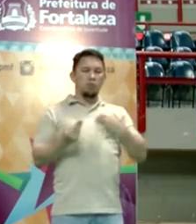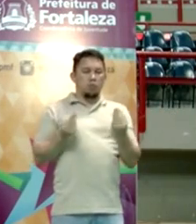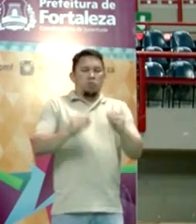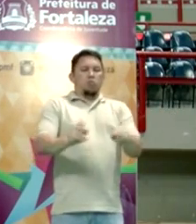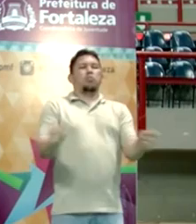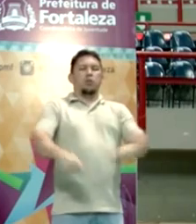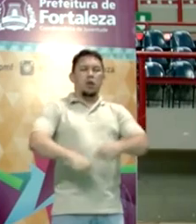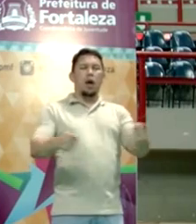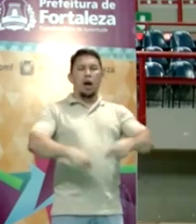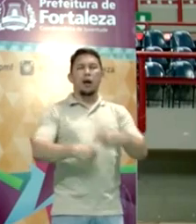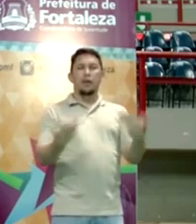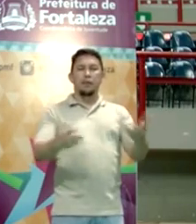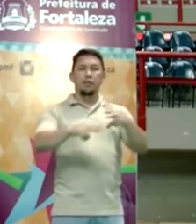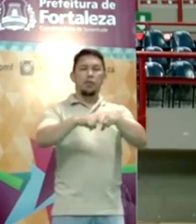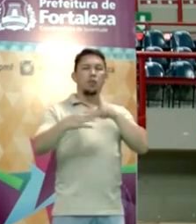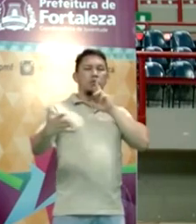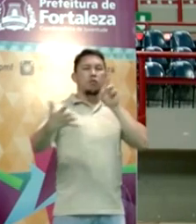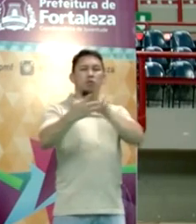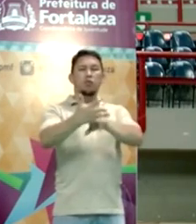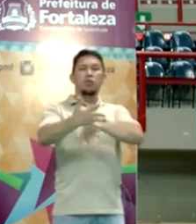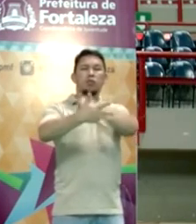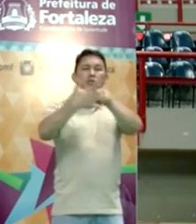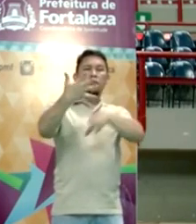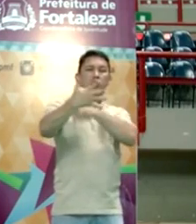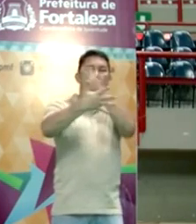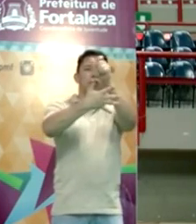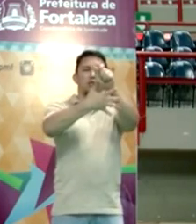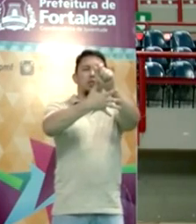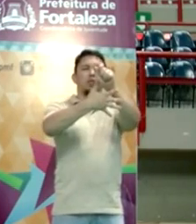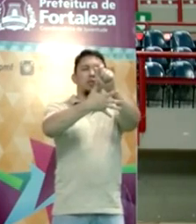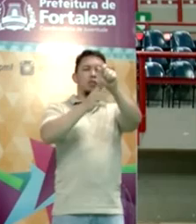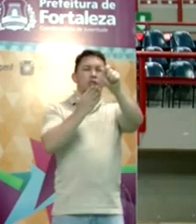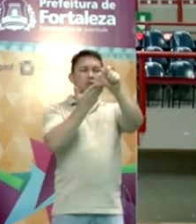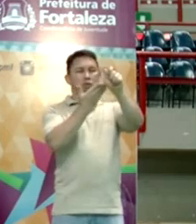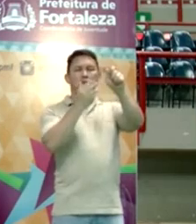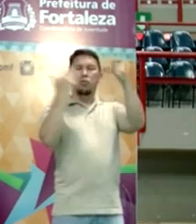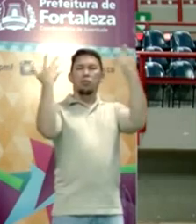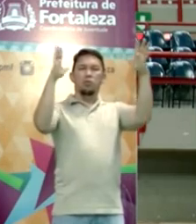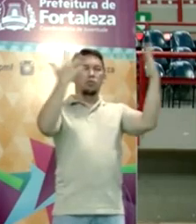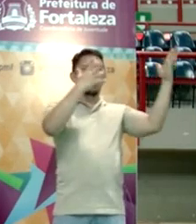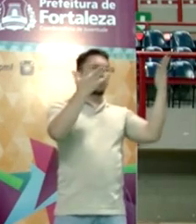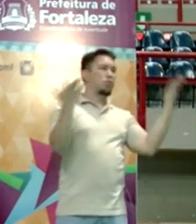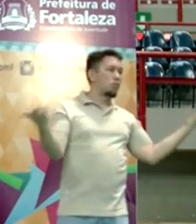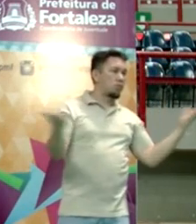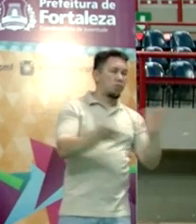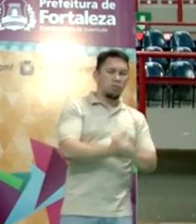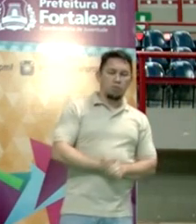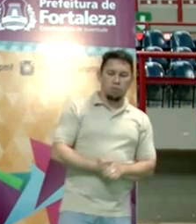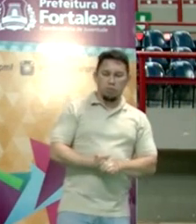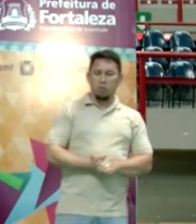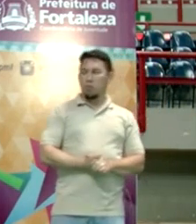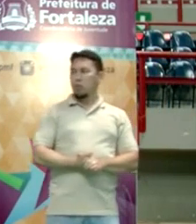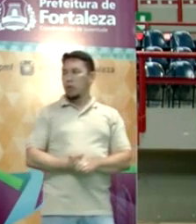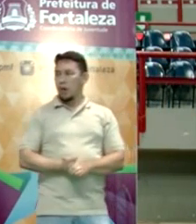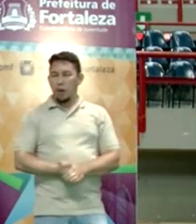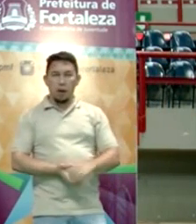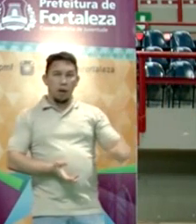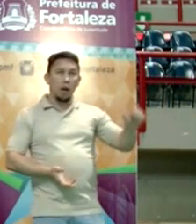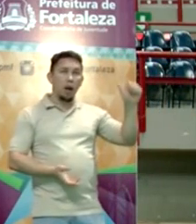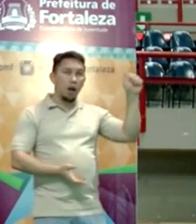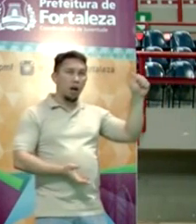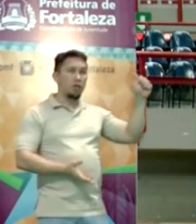pode acrescentar informações. A resposta está no item A. Muito bem, o item A que não pode ser de outra coisa a não ser